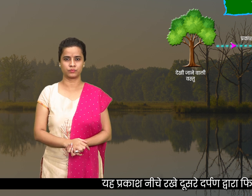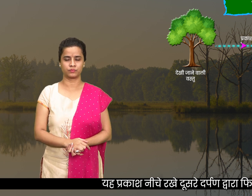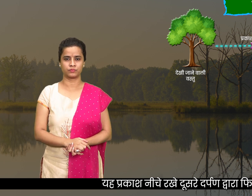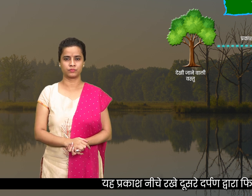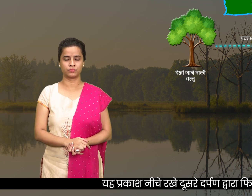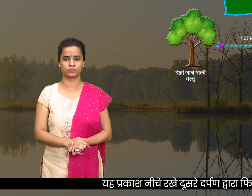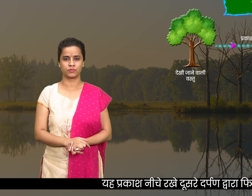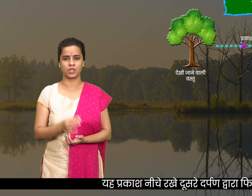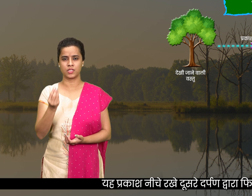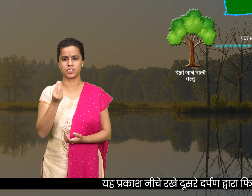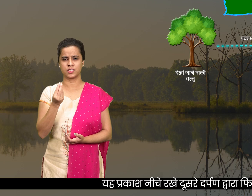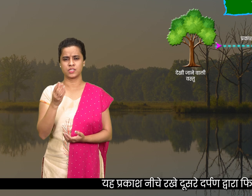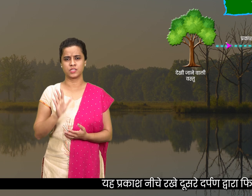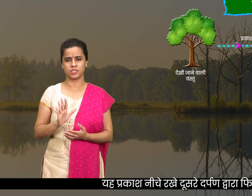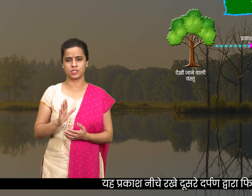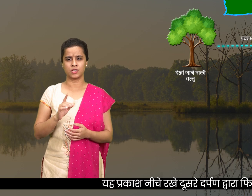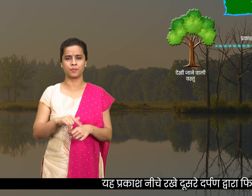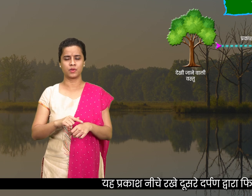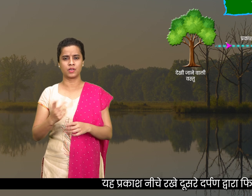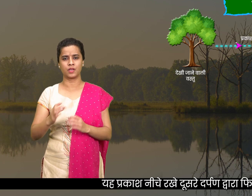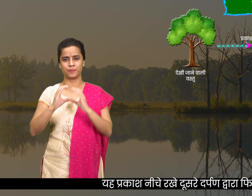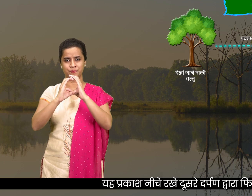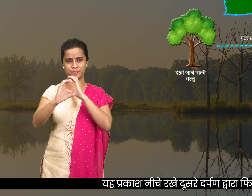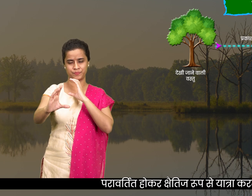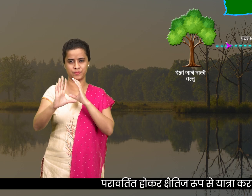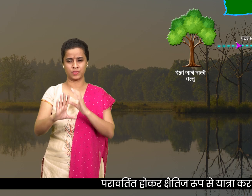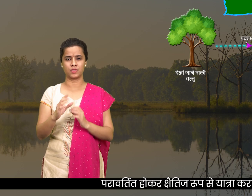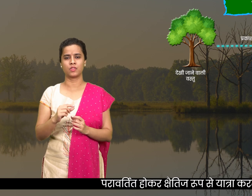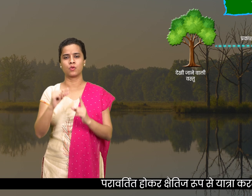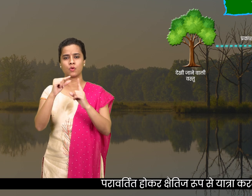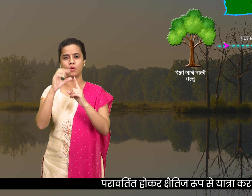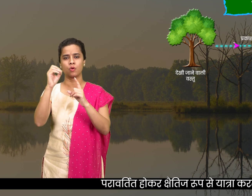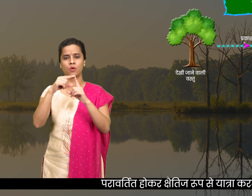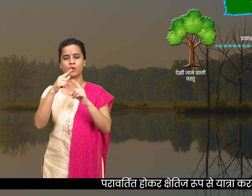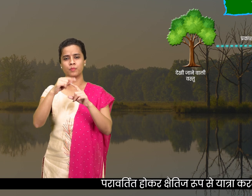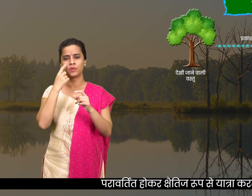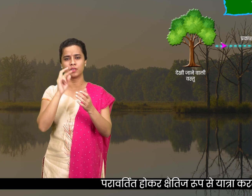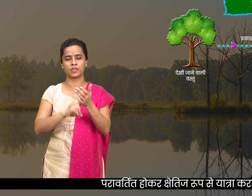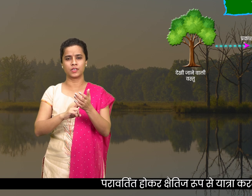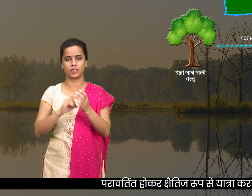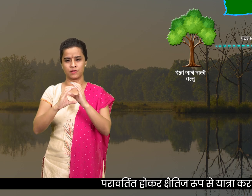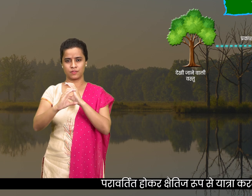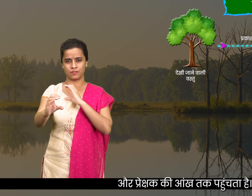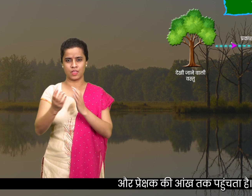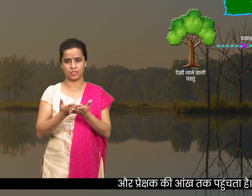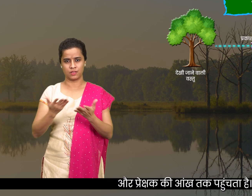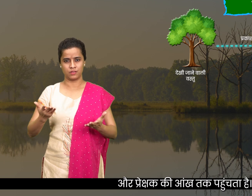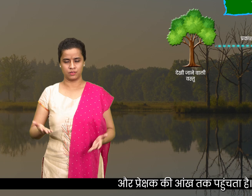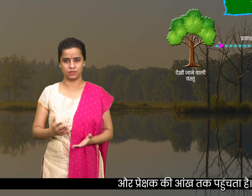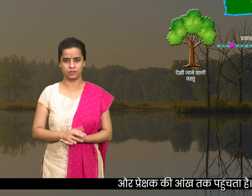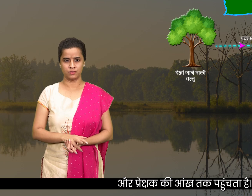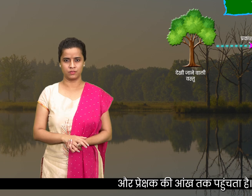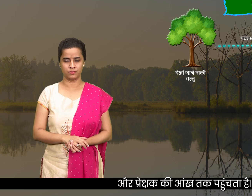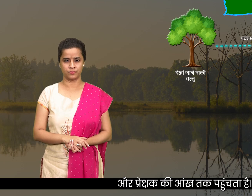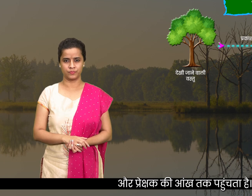यह प्रकाश नीचे रखे हुए दर्पण द्वारा फिर से परावर्तित होकर क्षैतिज रूप से यात्रा करता